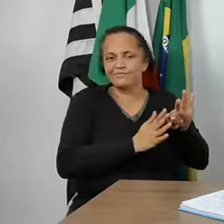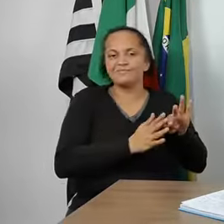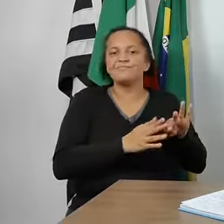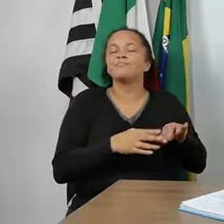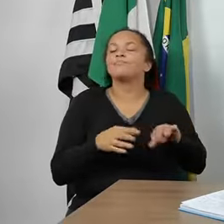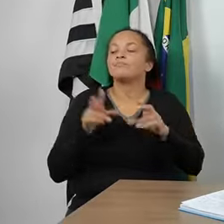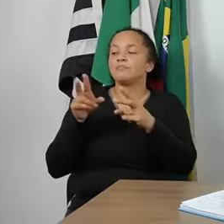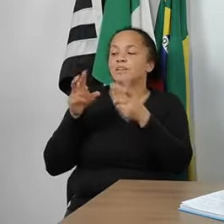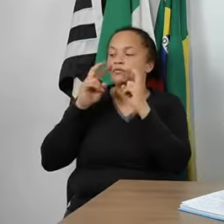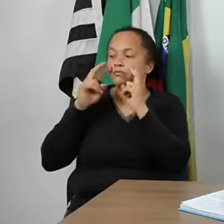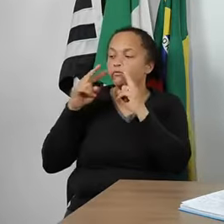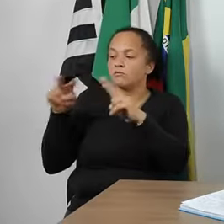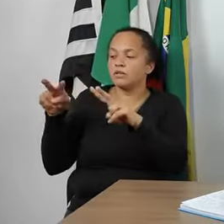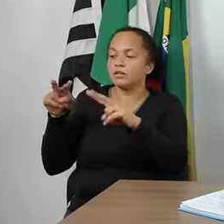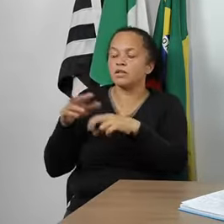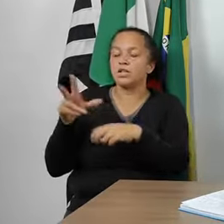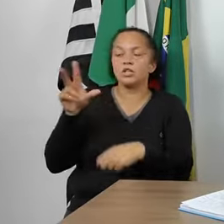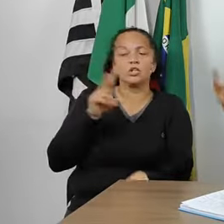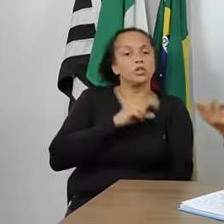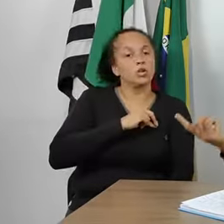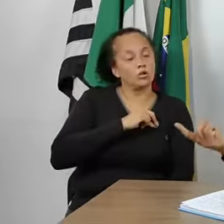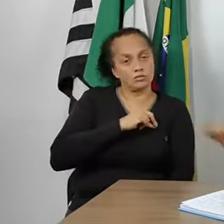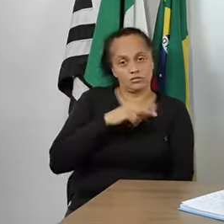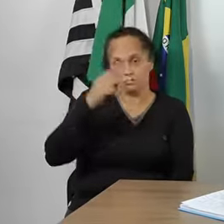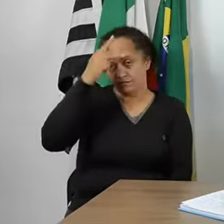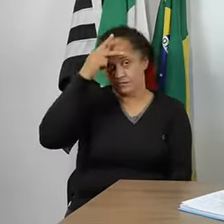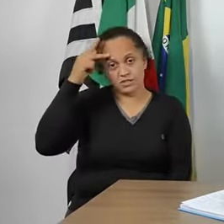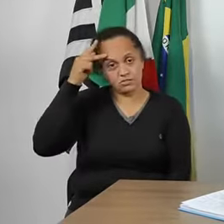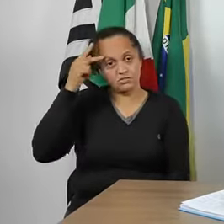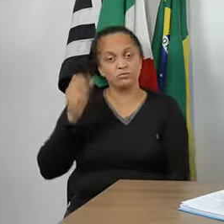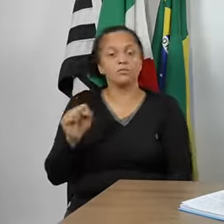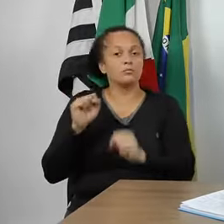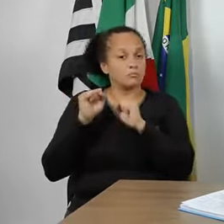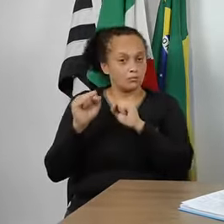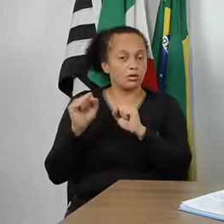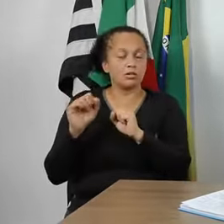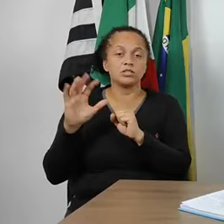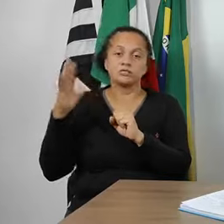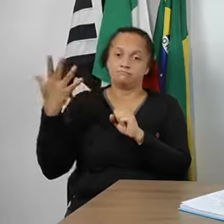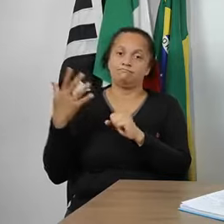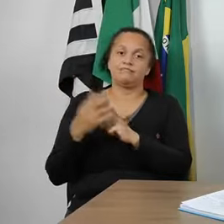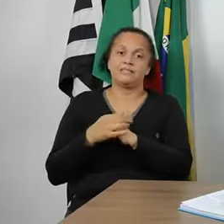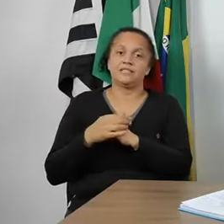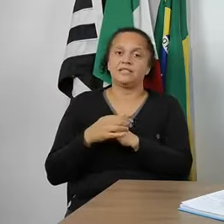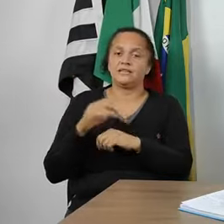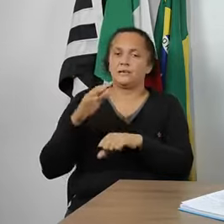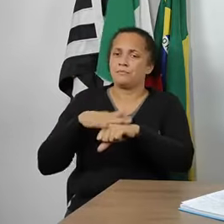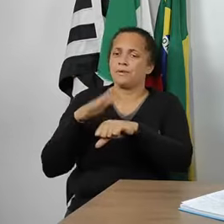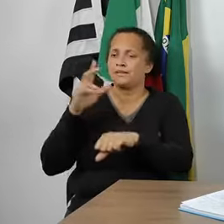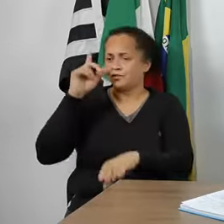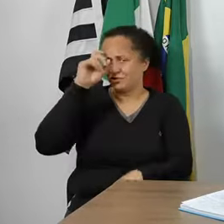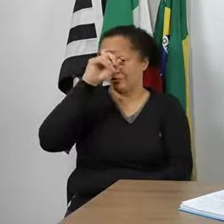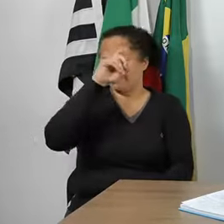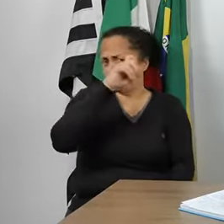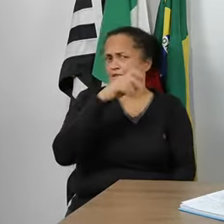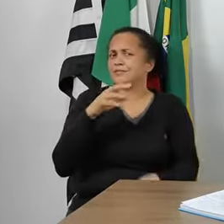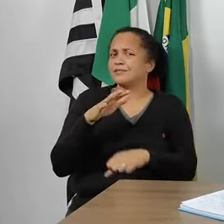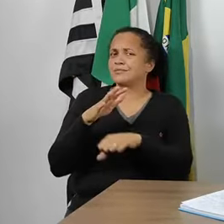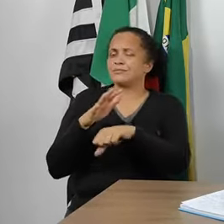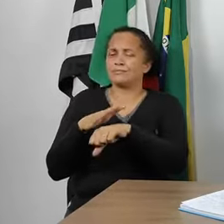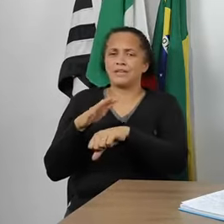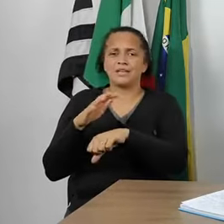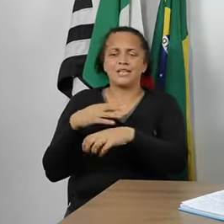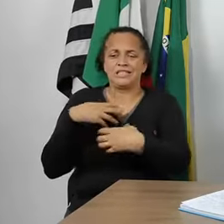difícil assim como nós imaginávamos. Talvez o outro está passando um momento muito mais difícil e doloroso que o seu.